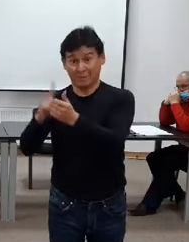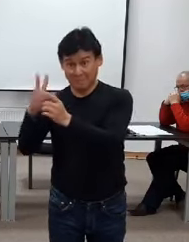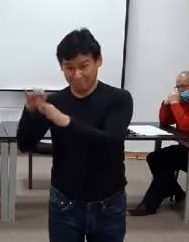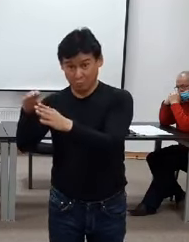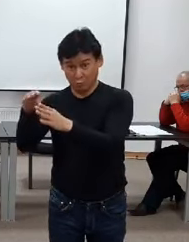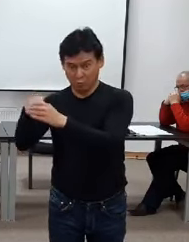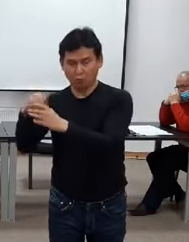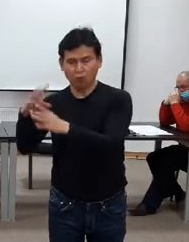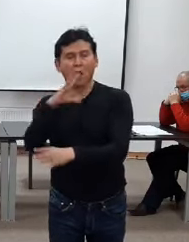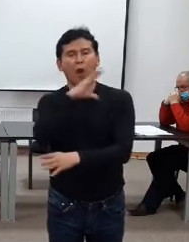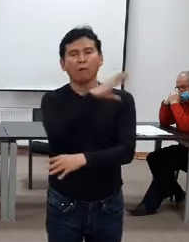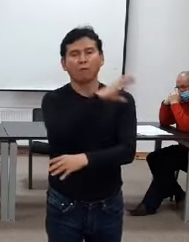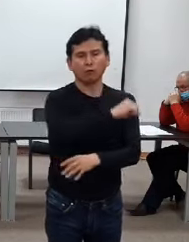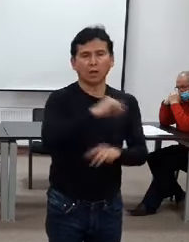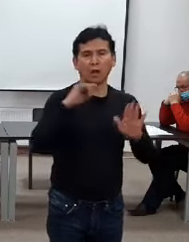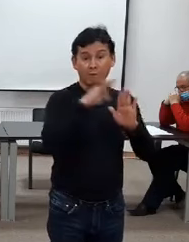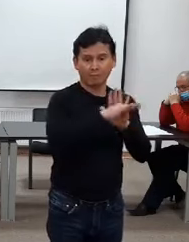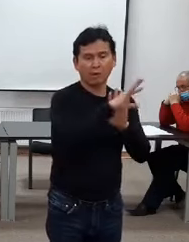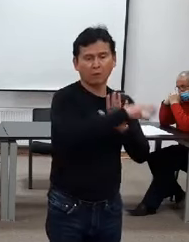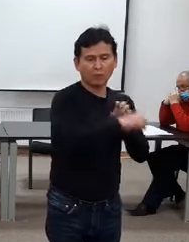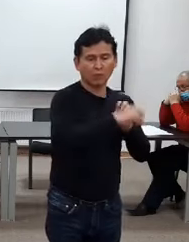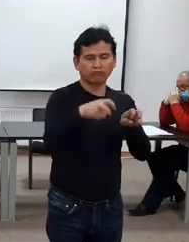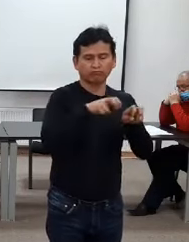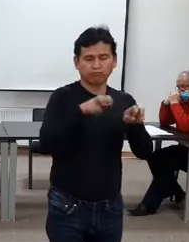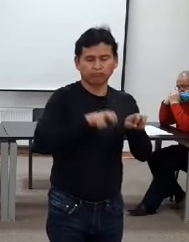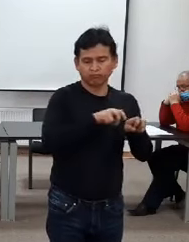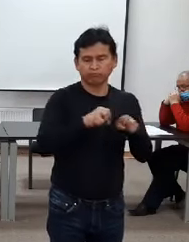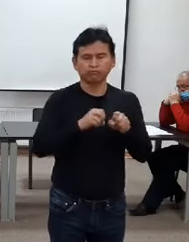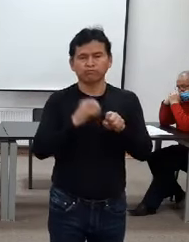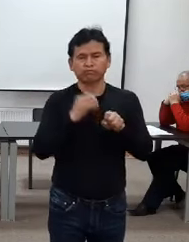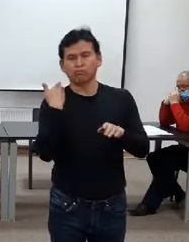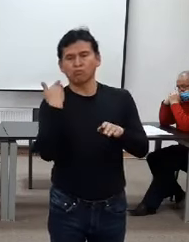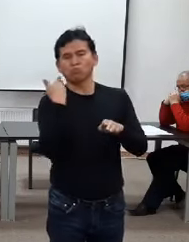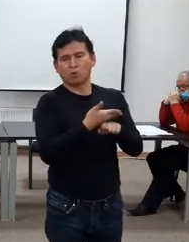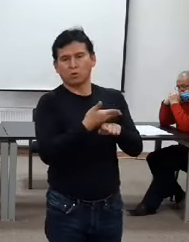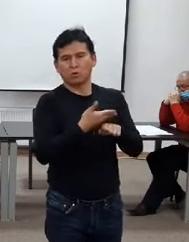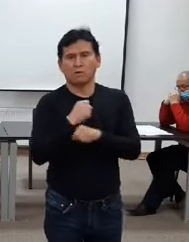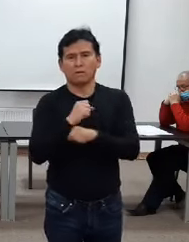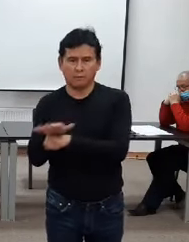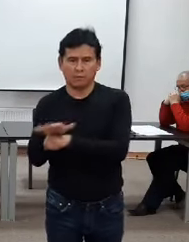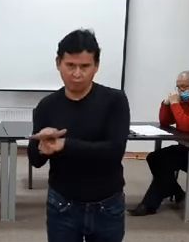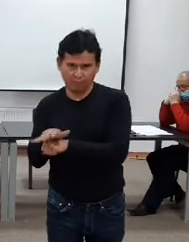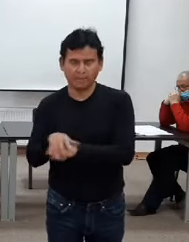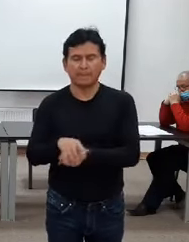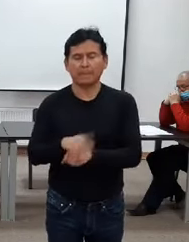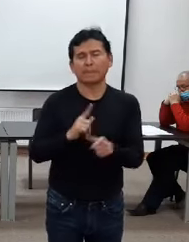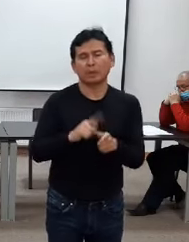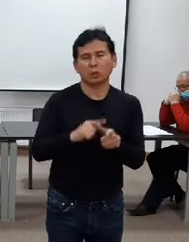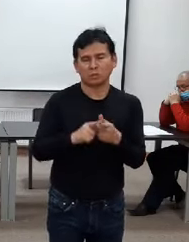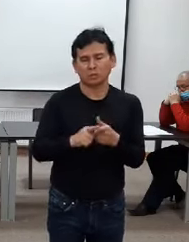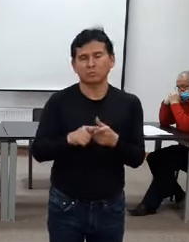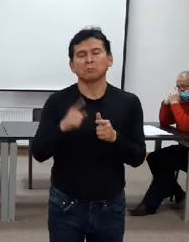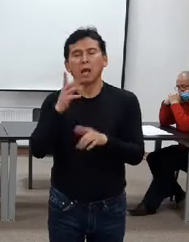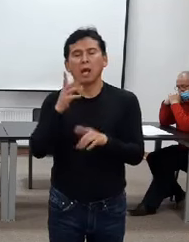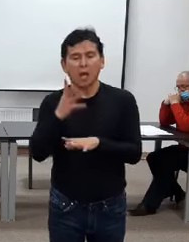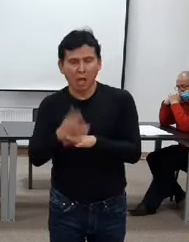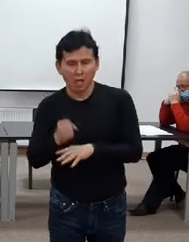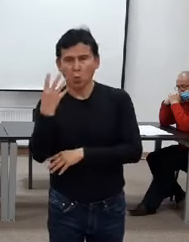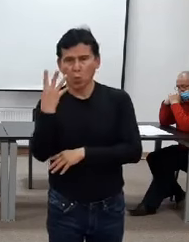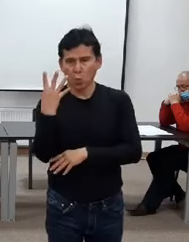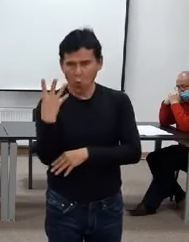los fue a buscar en su vehículo particular a la localidad de Balmaceda. Por lo tanto, mantenemos